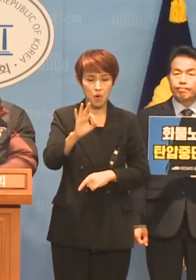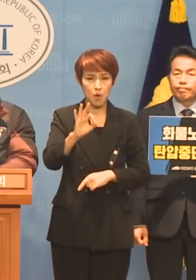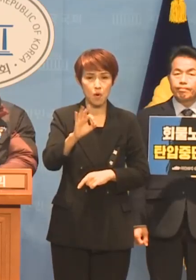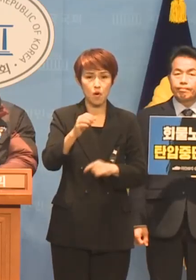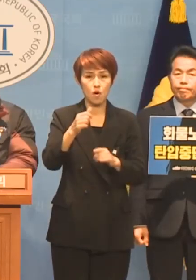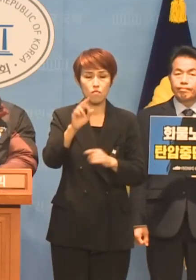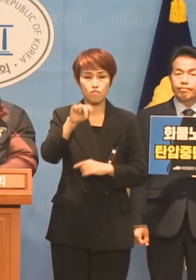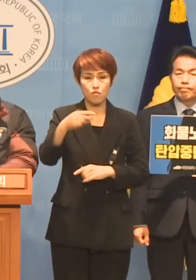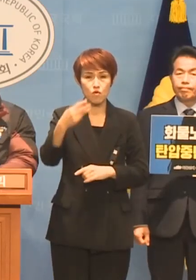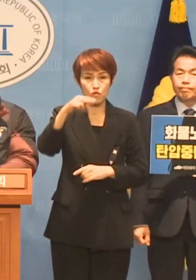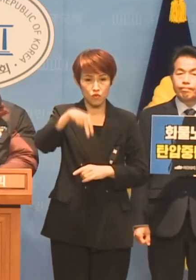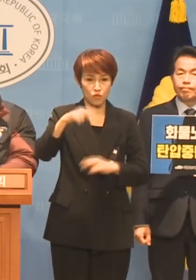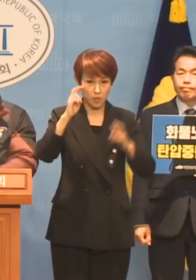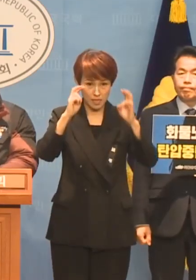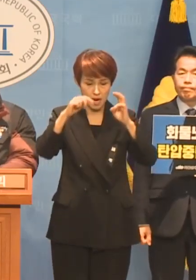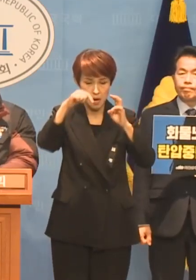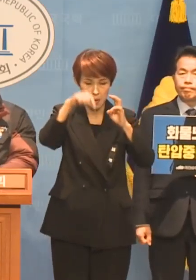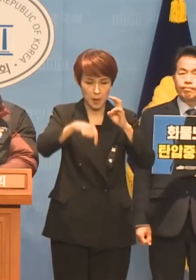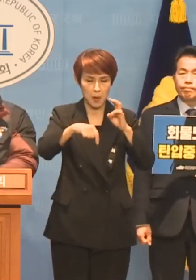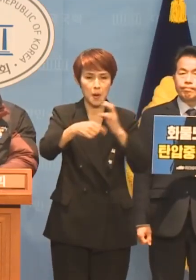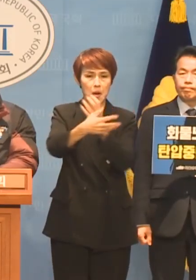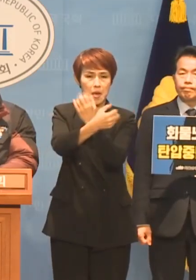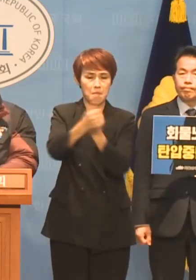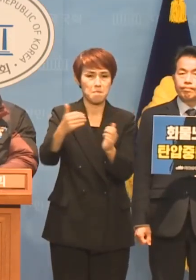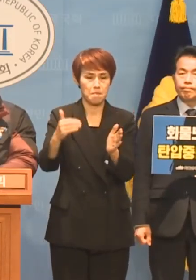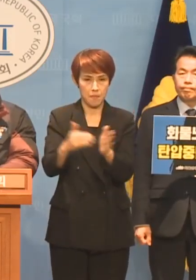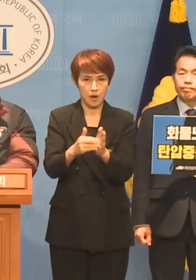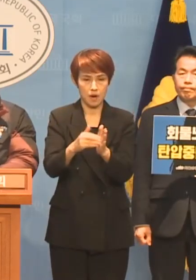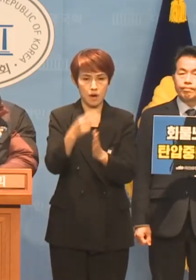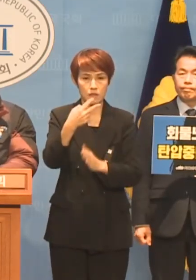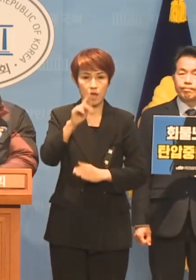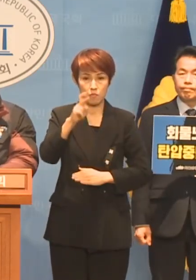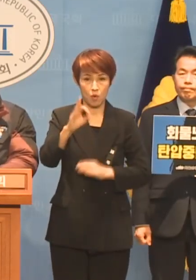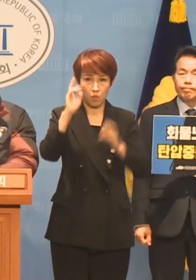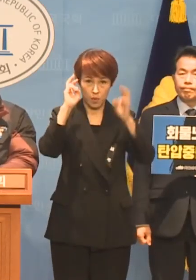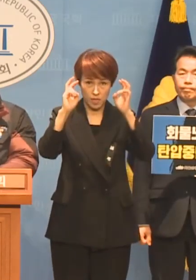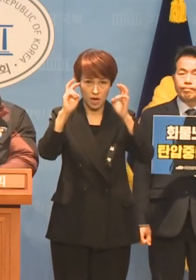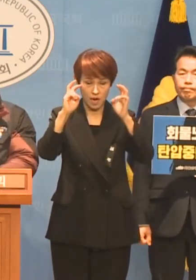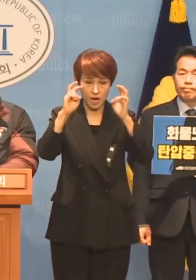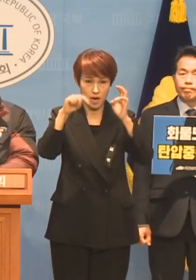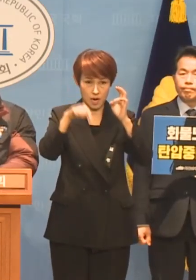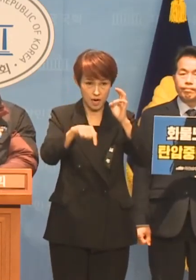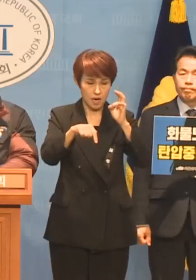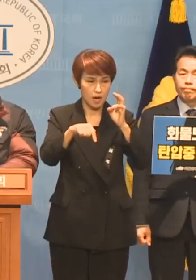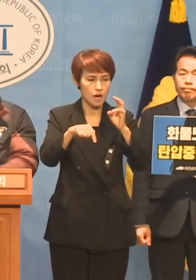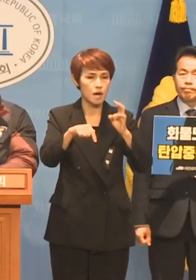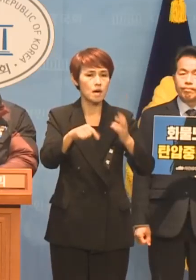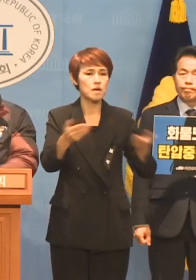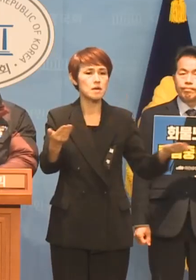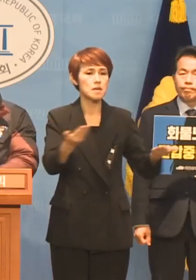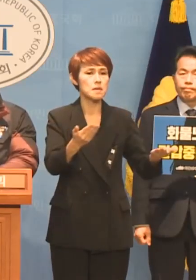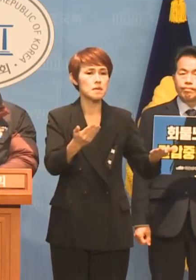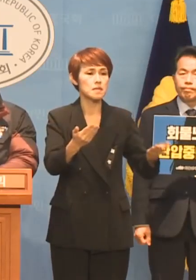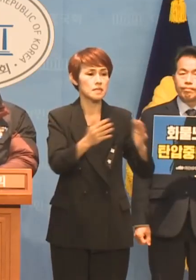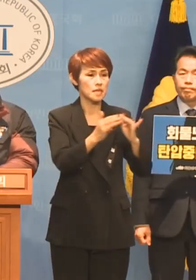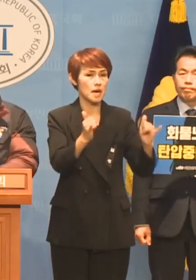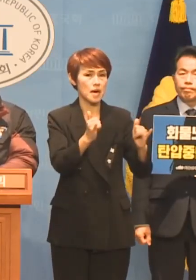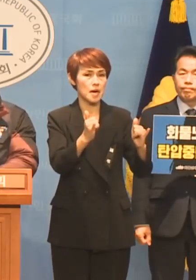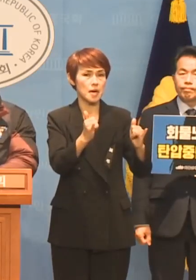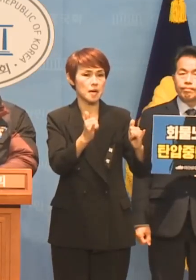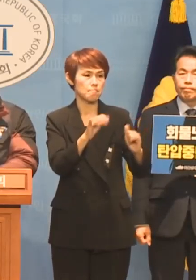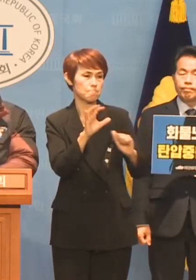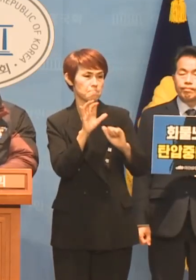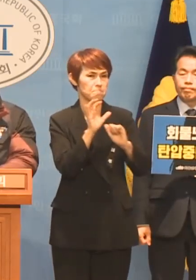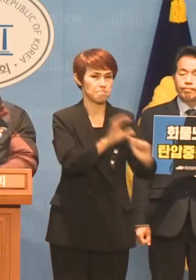계약을 해주었고 하청을 받은 대명물류가 화물 노동자에게 저지른 만행을 온 세상에 알리려고